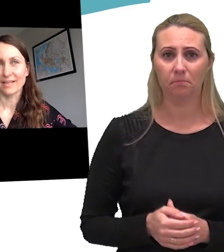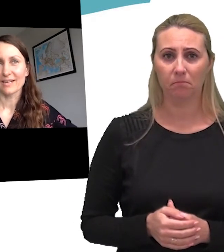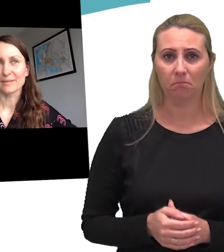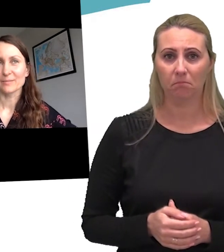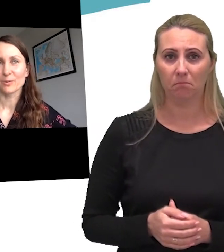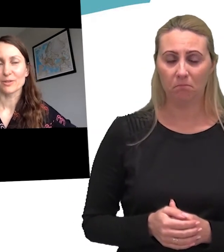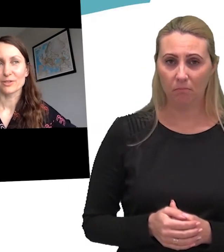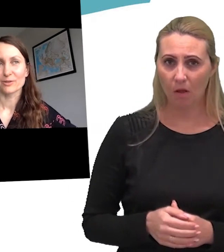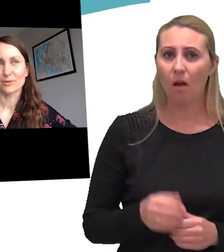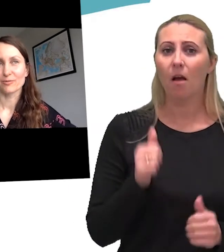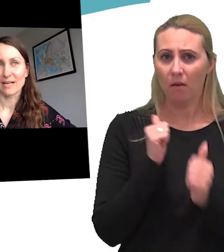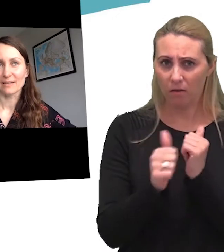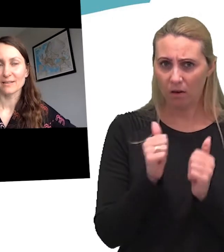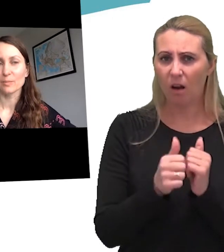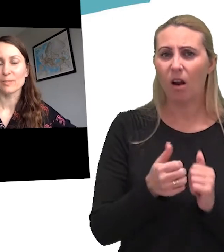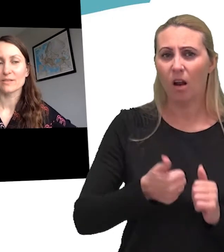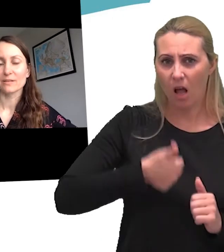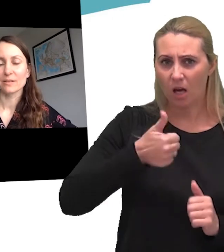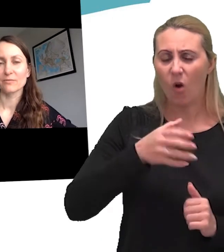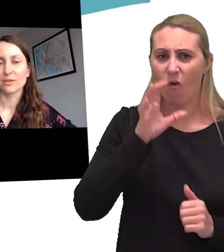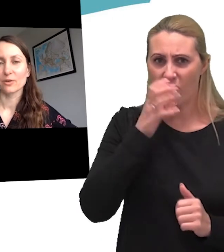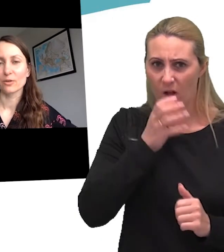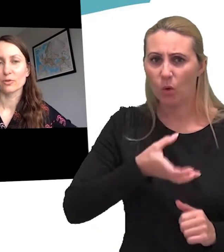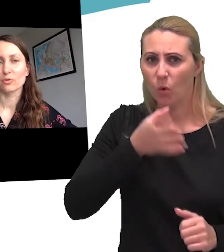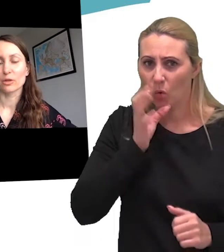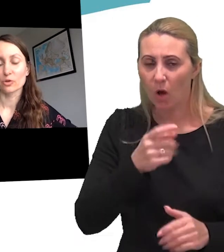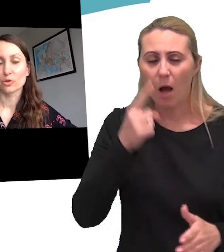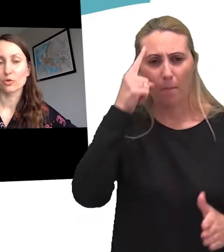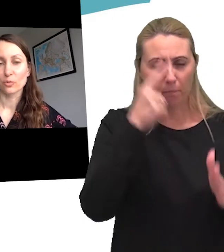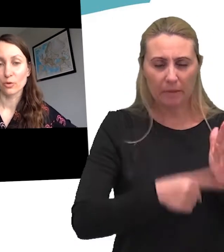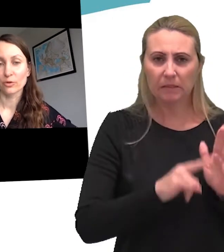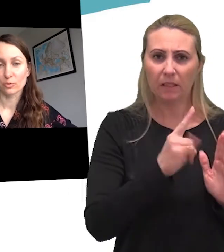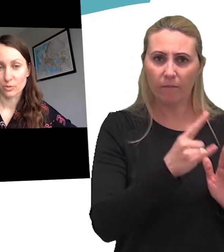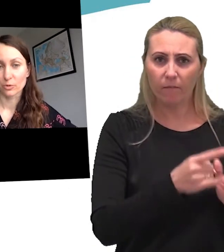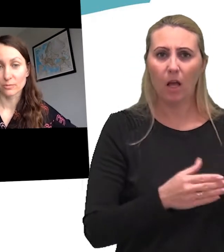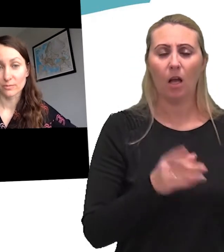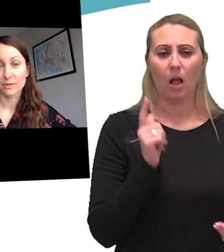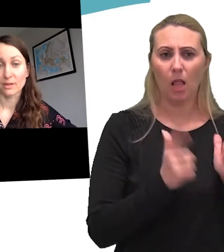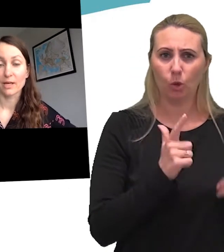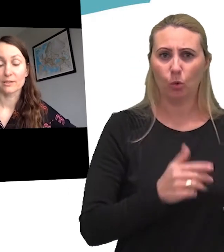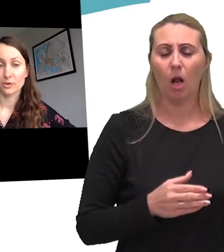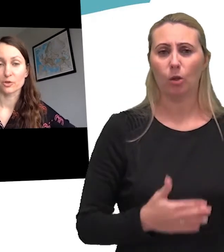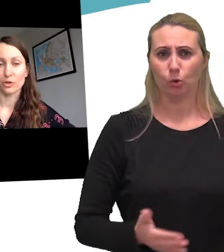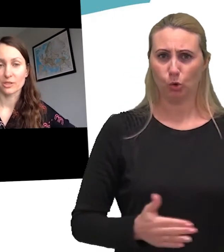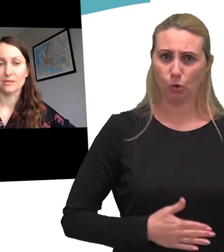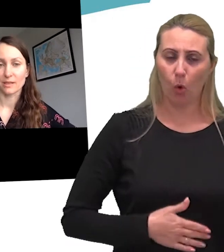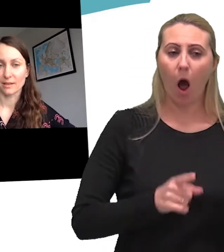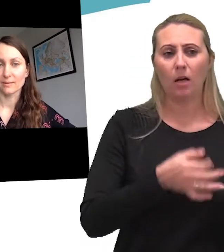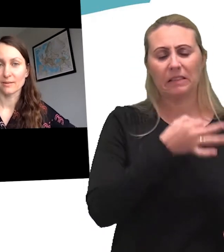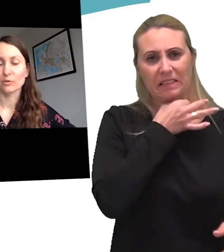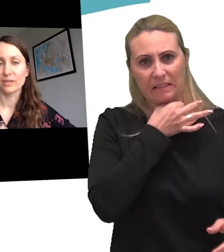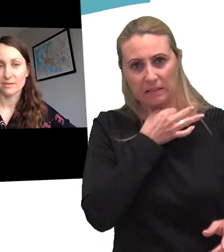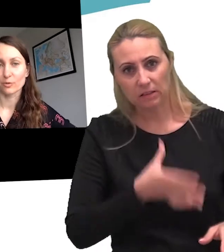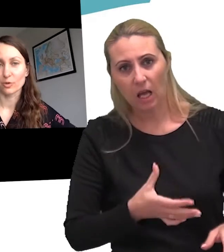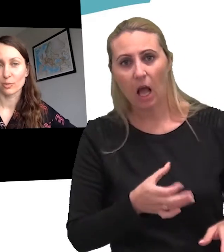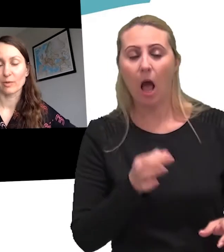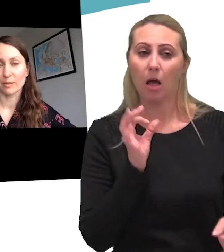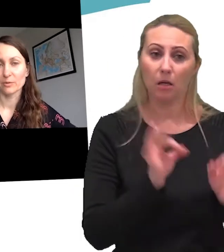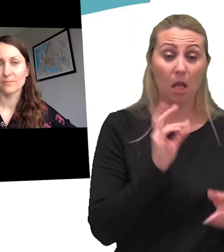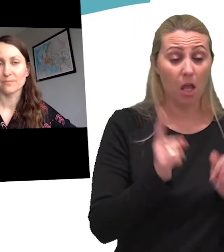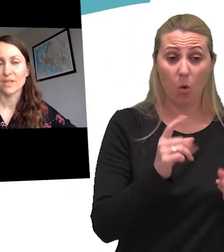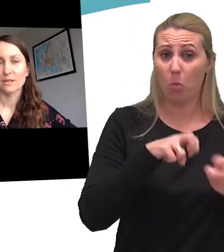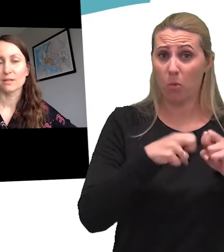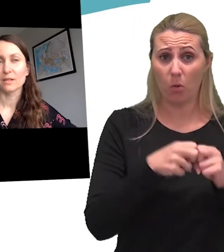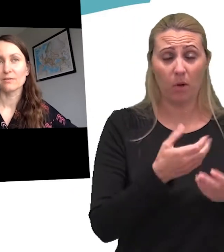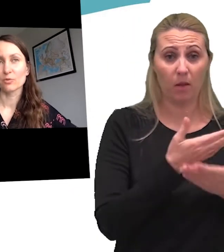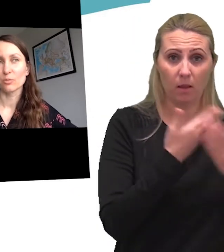Tai geriam kuo dažniau vandenį, pasitikim vaiko natūraliu sotumo jausmu ir ar jis ištroškęs ar ne, jeigu vaikas neturi